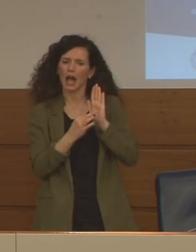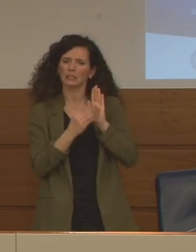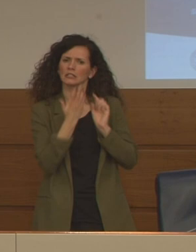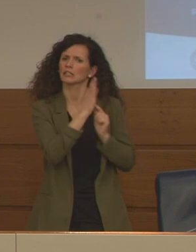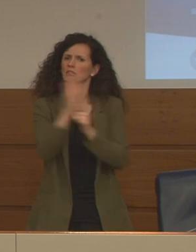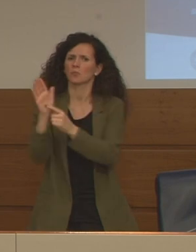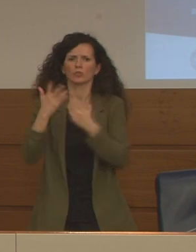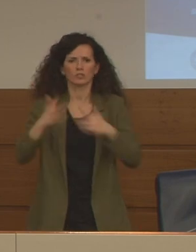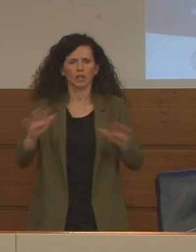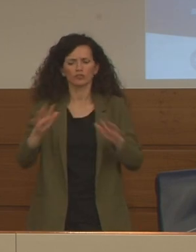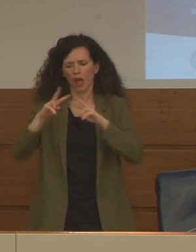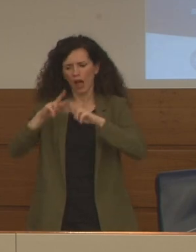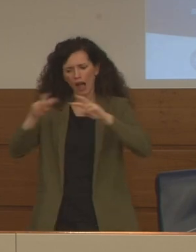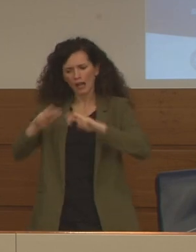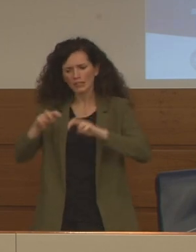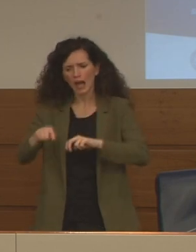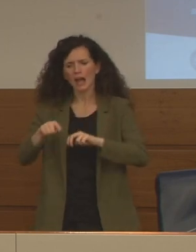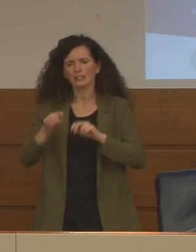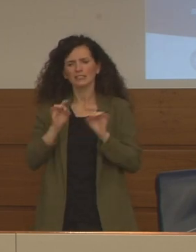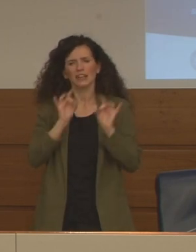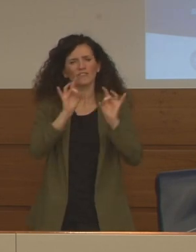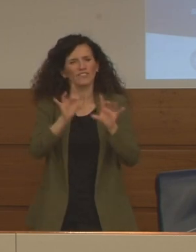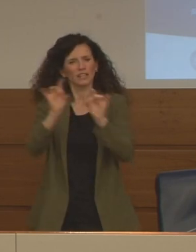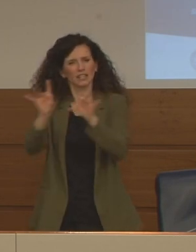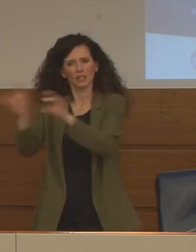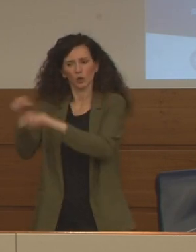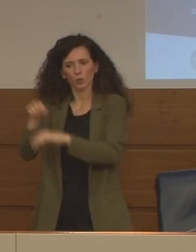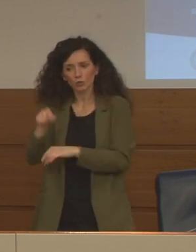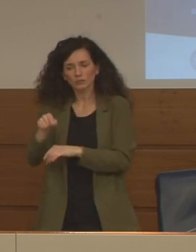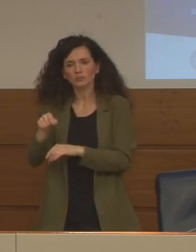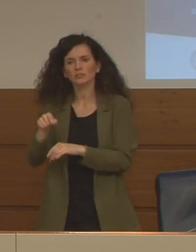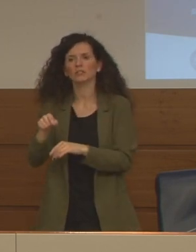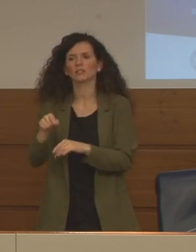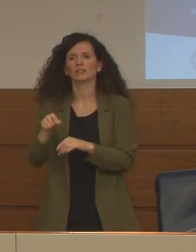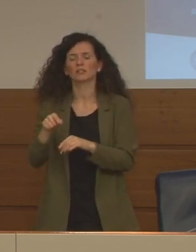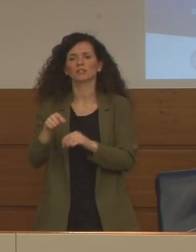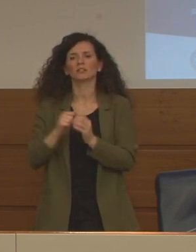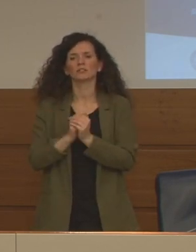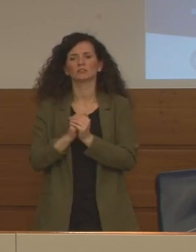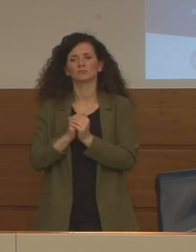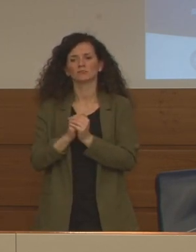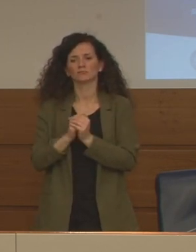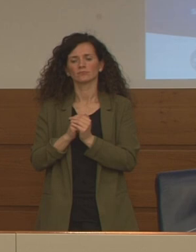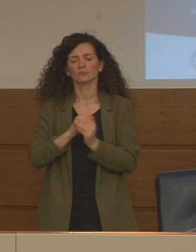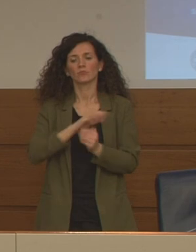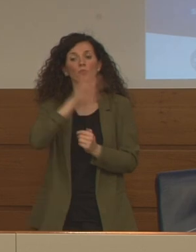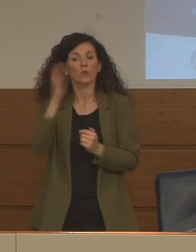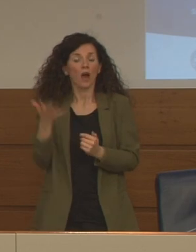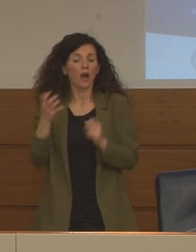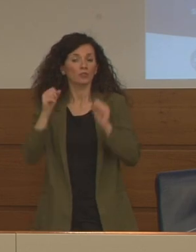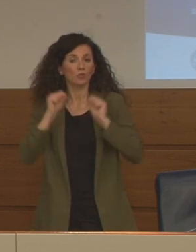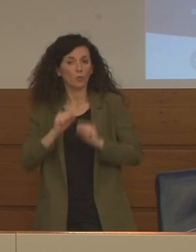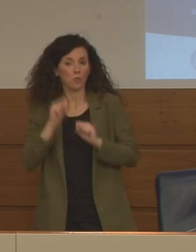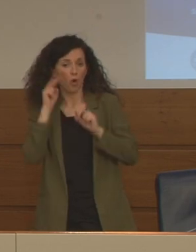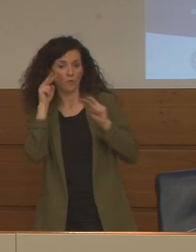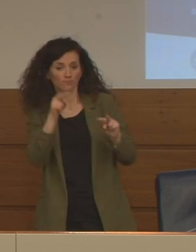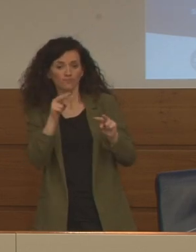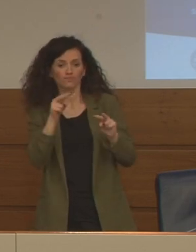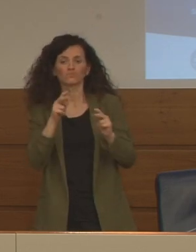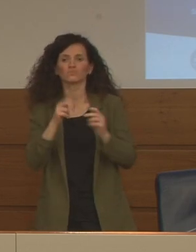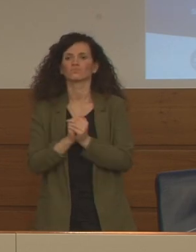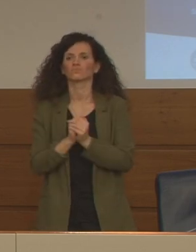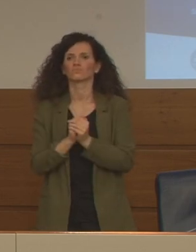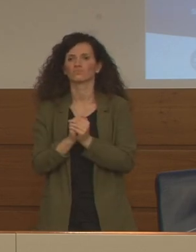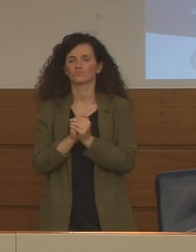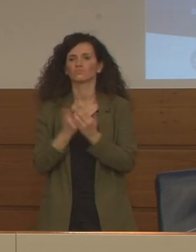proprio del virus un altro tipo di considerazione in qualche modo